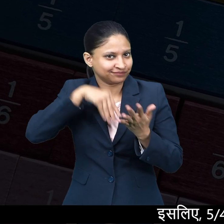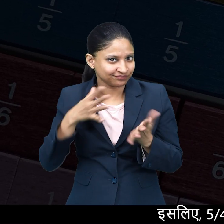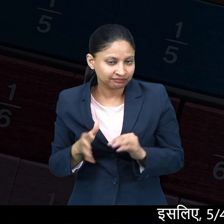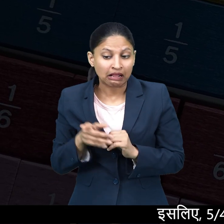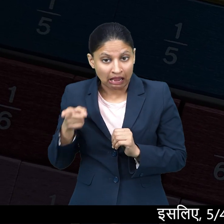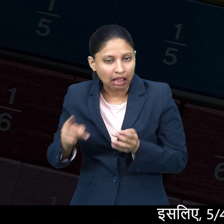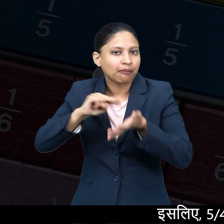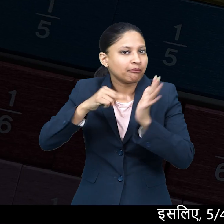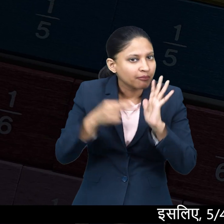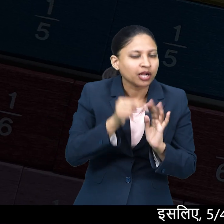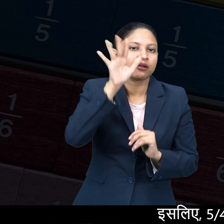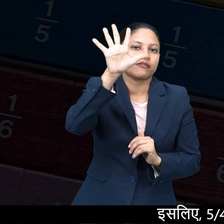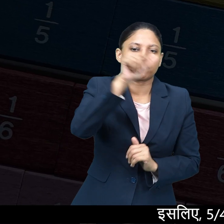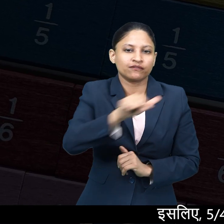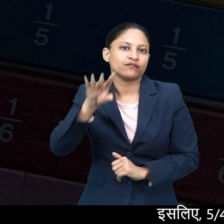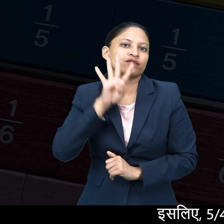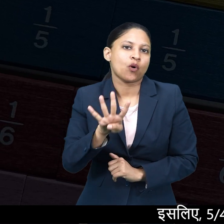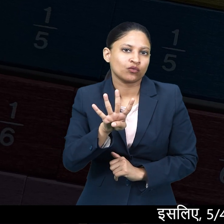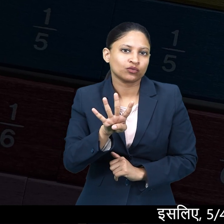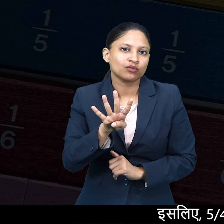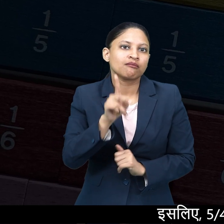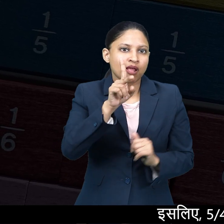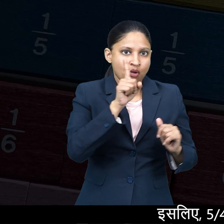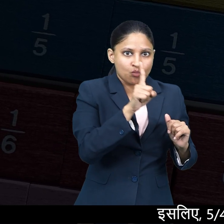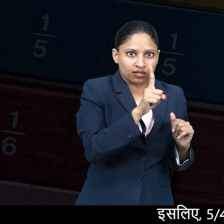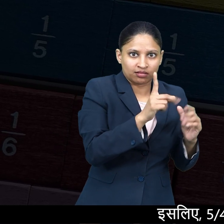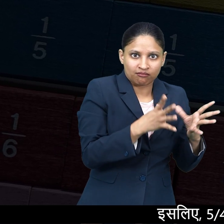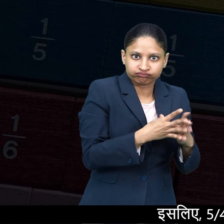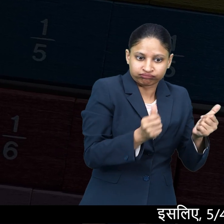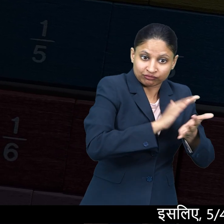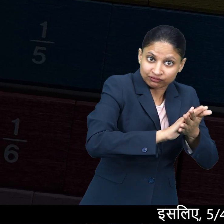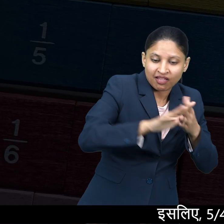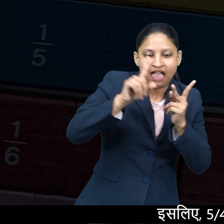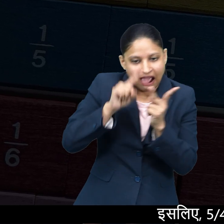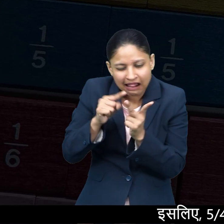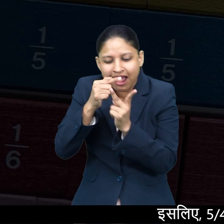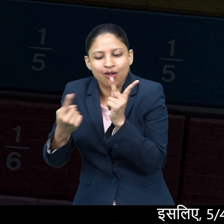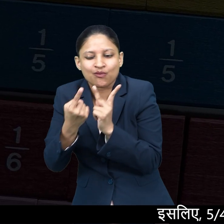इसलिए 5/4 का अर्थ एक पूरे केक से अधिक है।